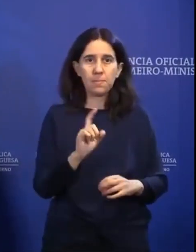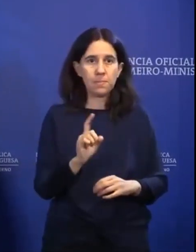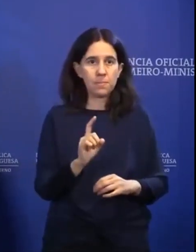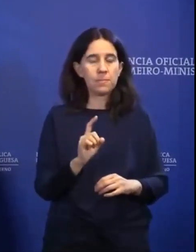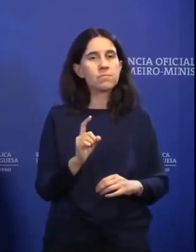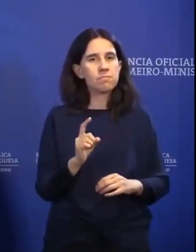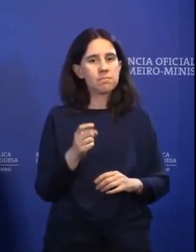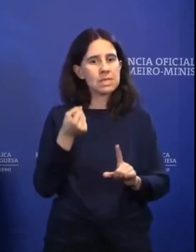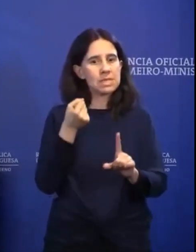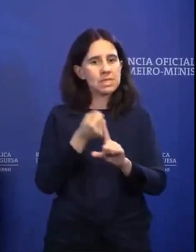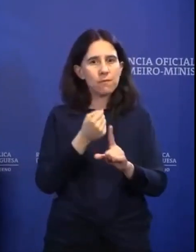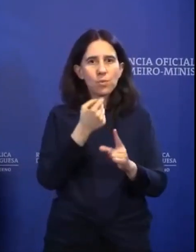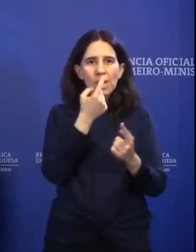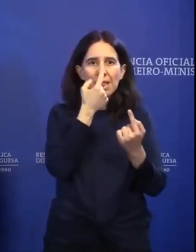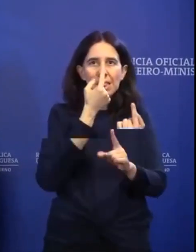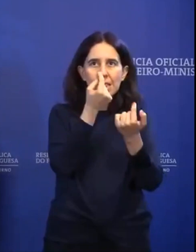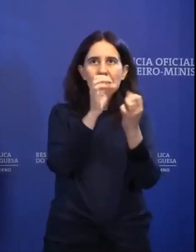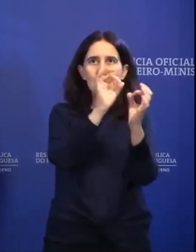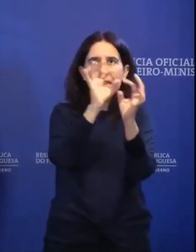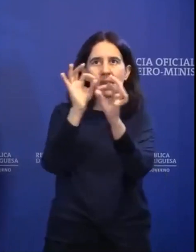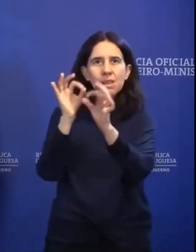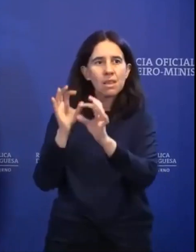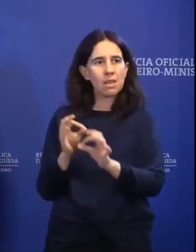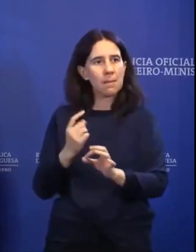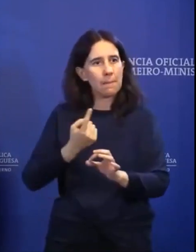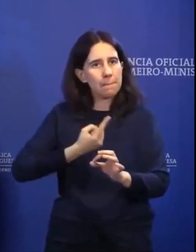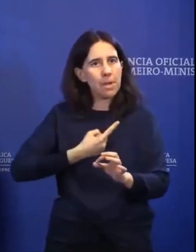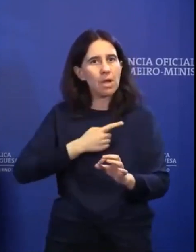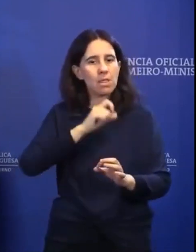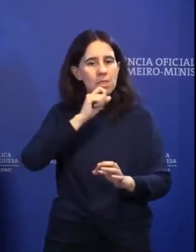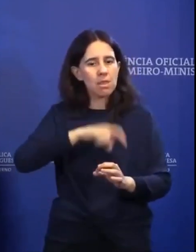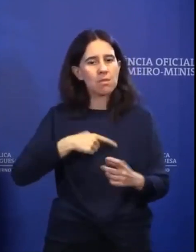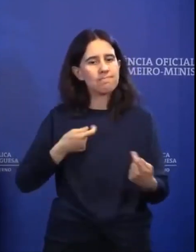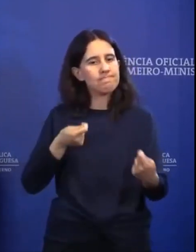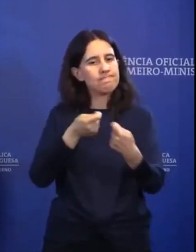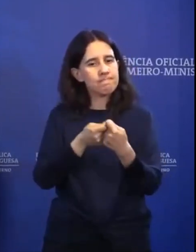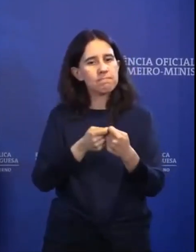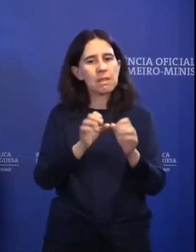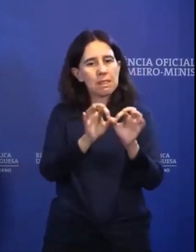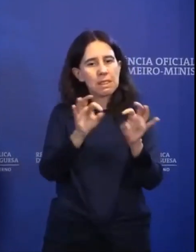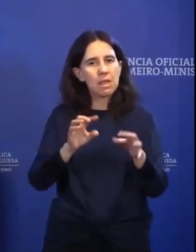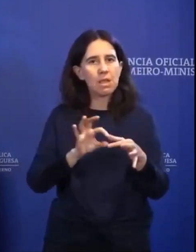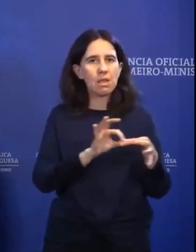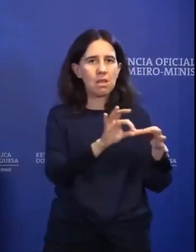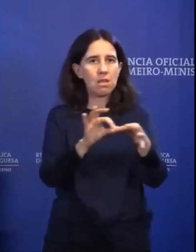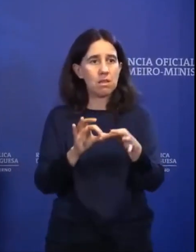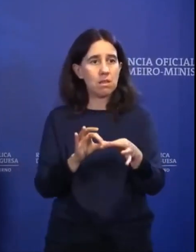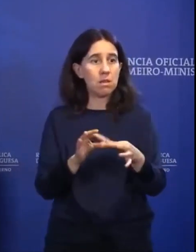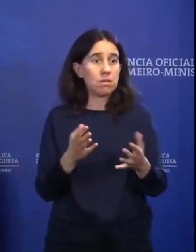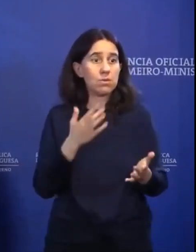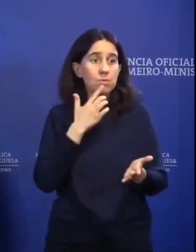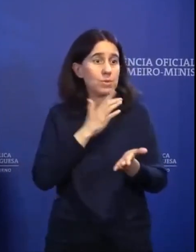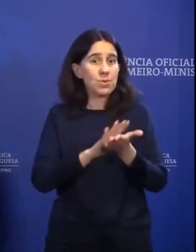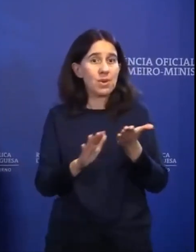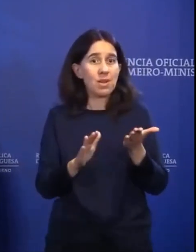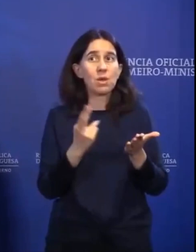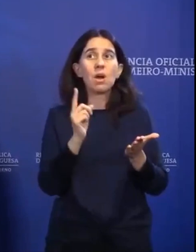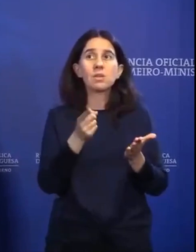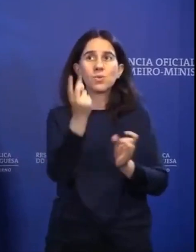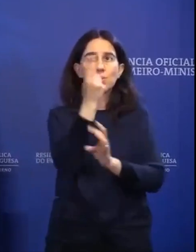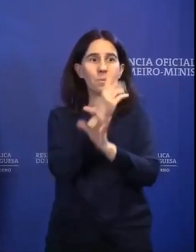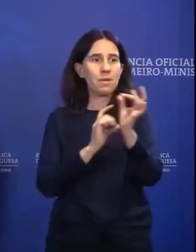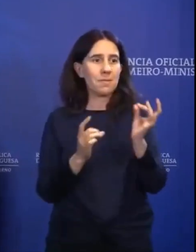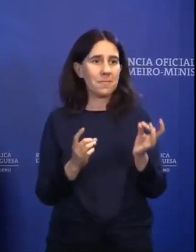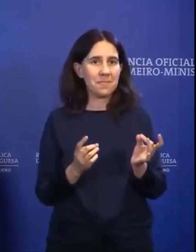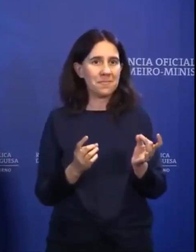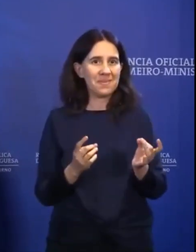que planta um desafio comum temos de ter capacidade de responder em comum então ninguém perceber nada do que é a